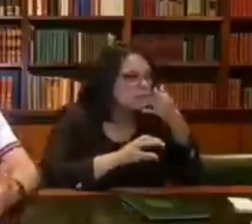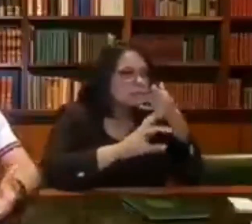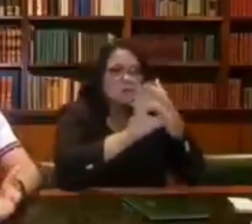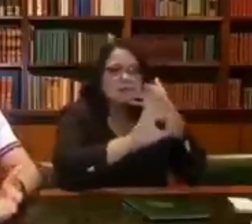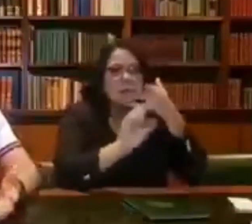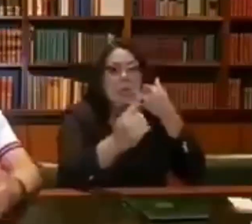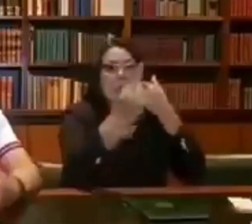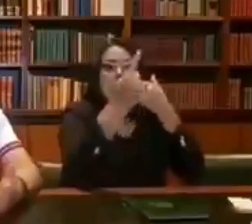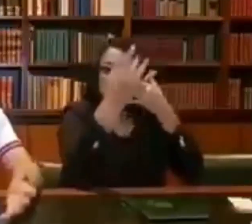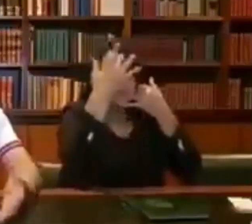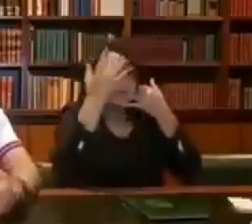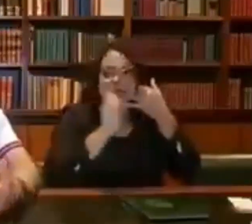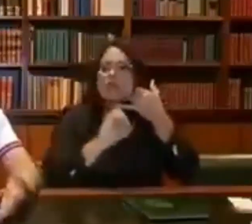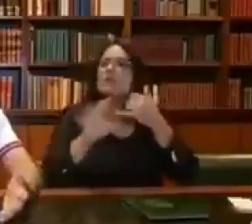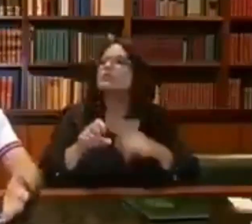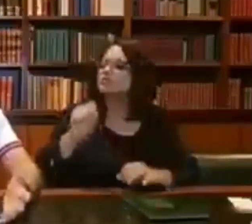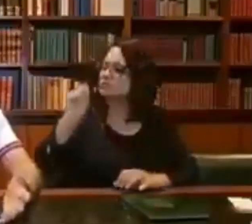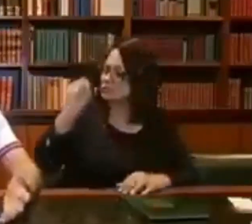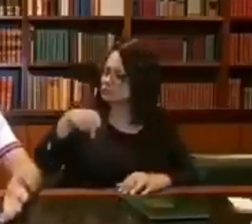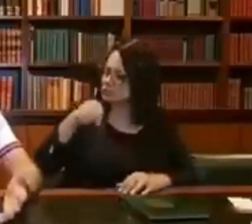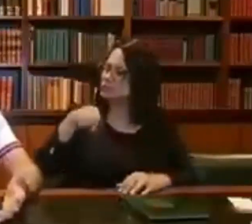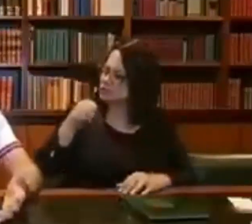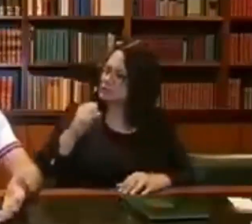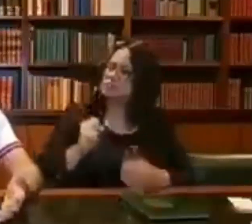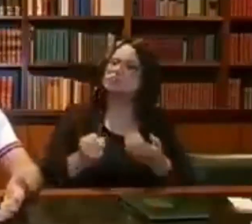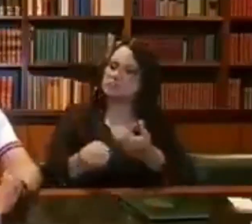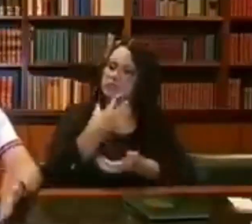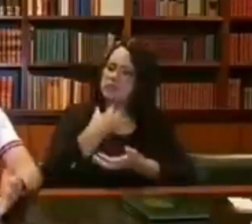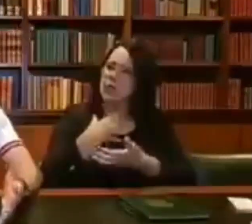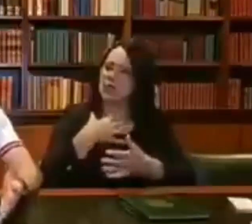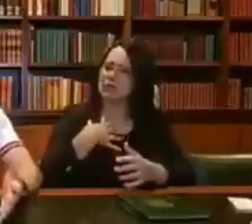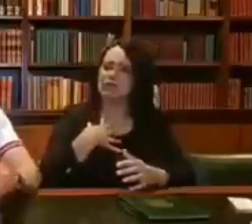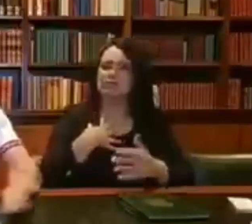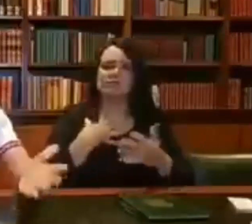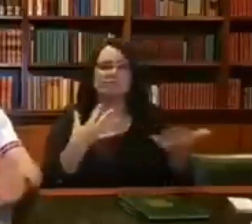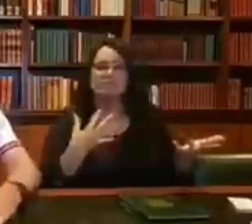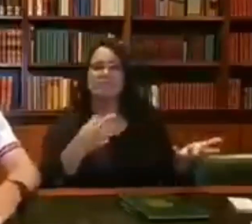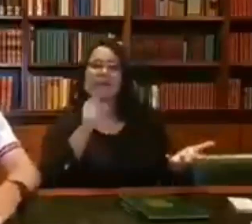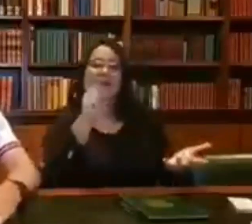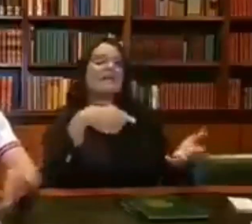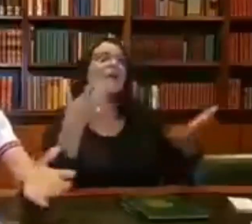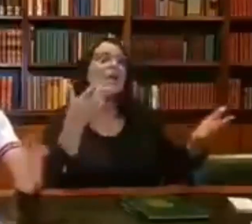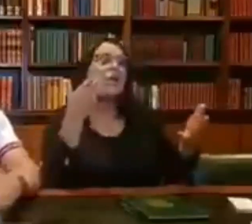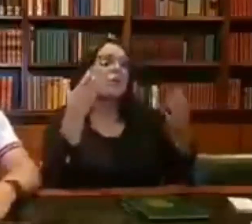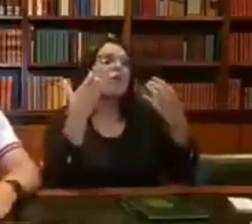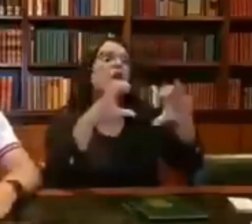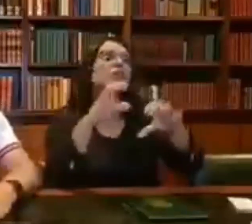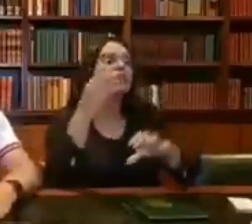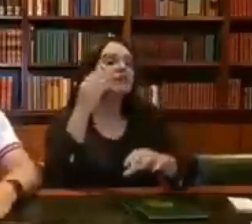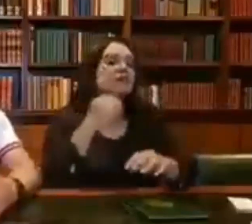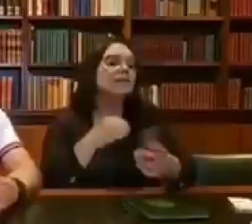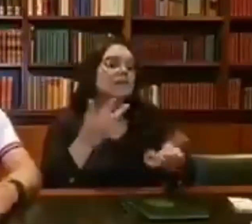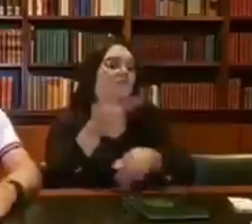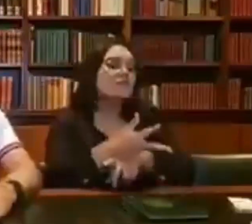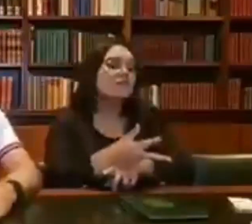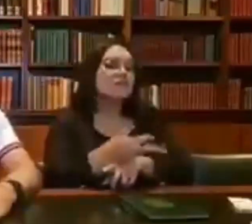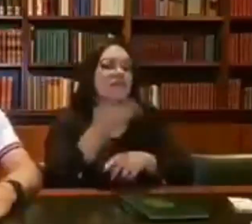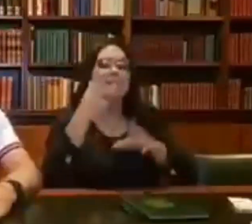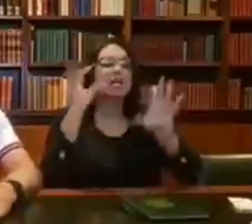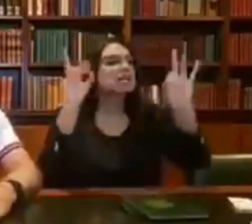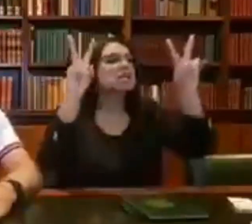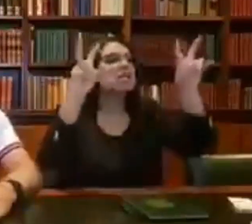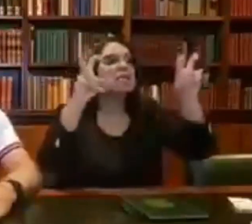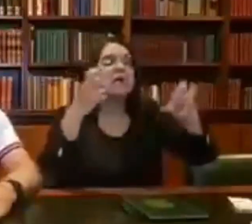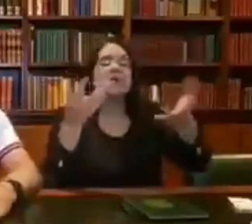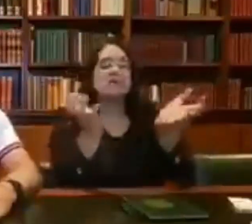não. E uma pessoa teria confirmado que eu mandei um zap. Agora, esse vídeo, ela não mostra. Mostra o vídeo. Vê se lá eu estou atacando